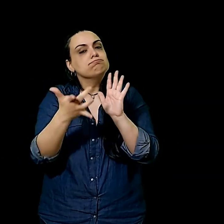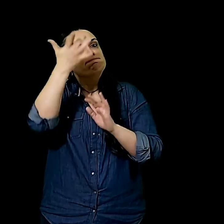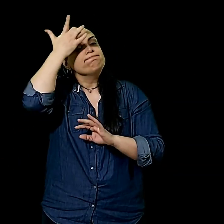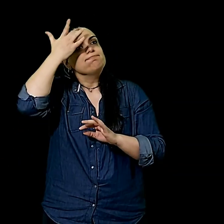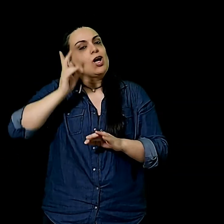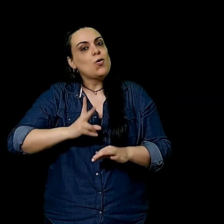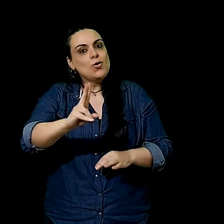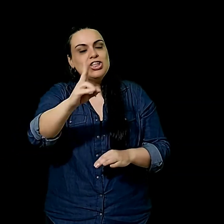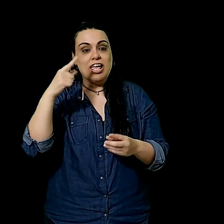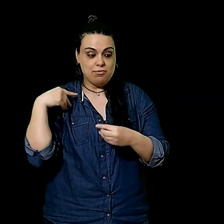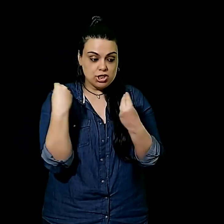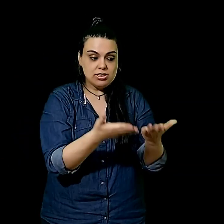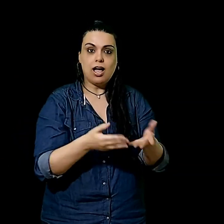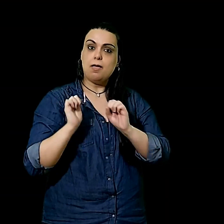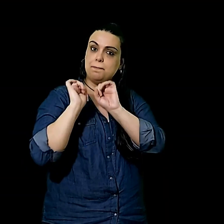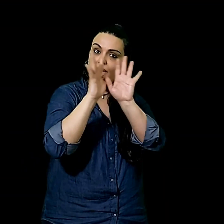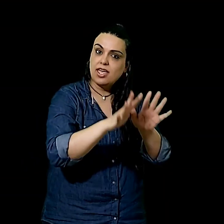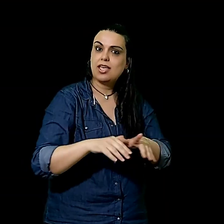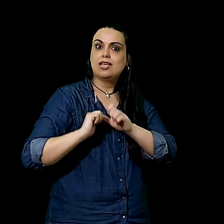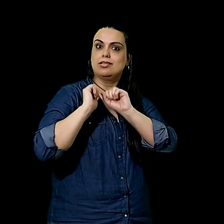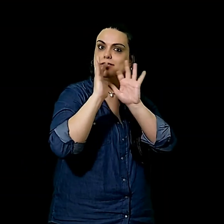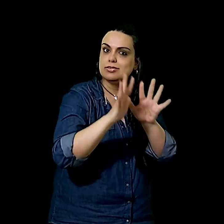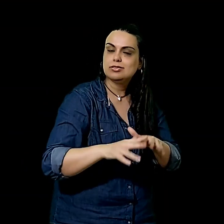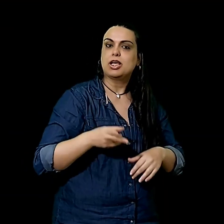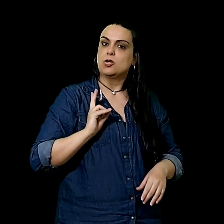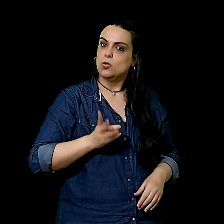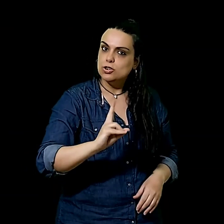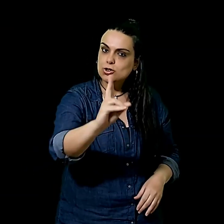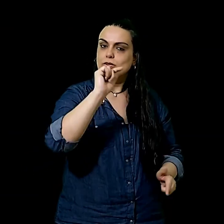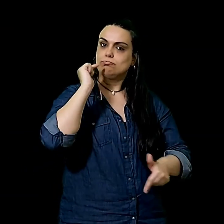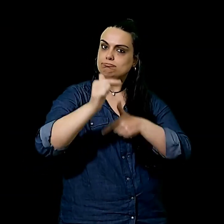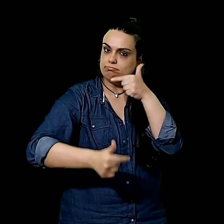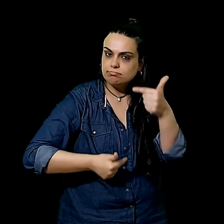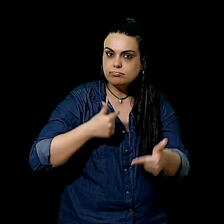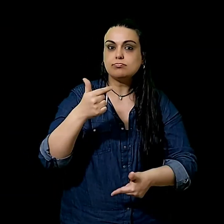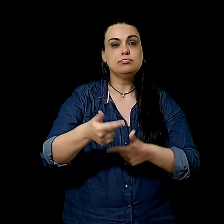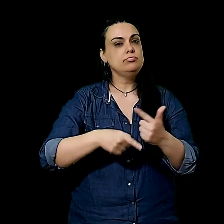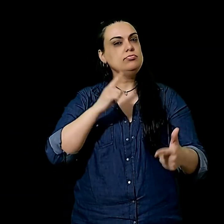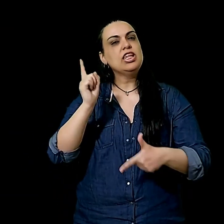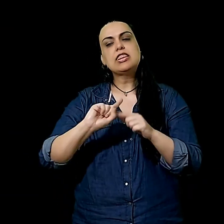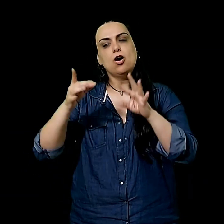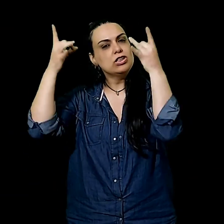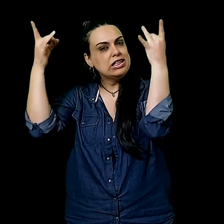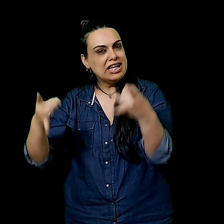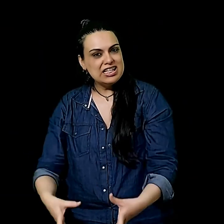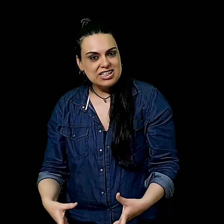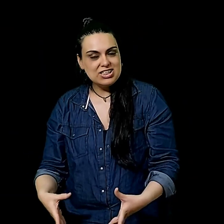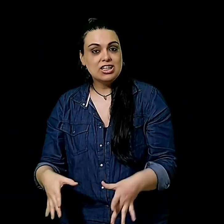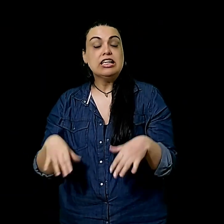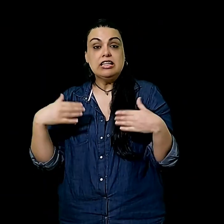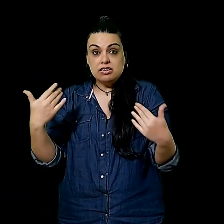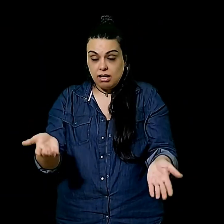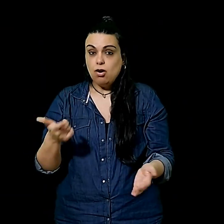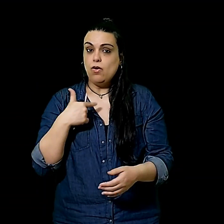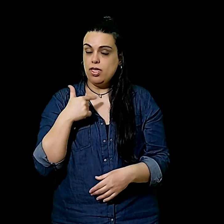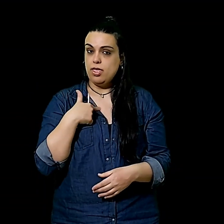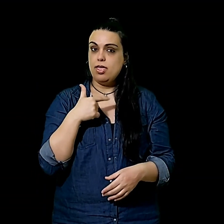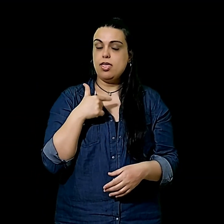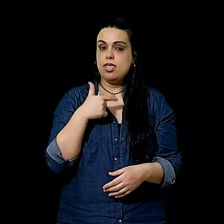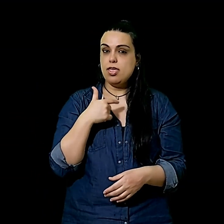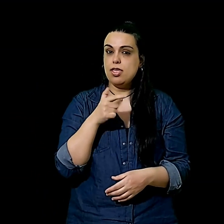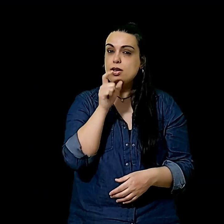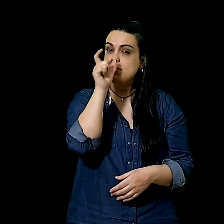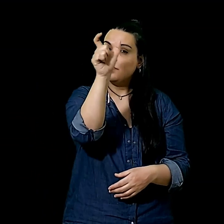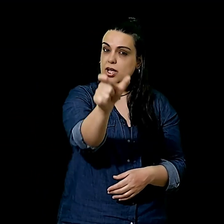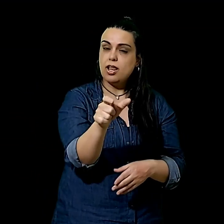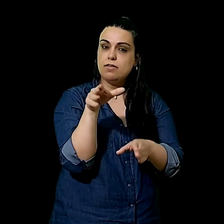der agora é só acréscimo, sabe? Para você continuar o teu chamado, para você não desistir. Então a palavra que eu deixo para todo mundo que está